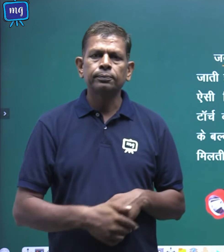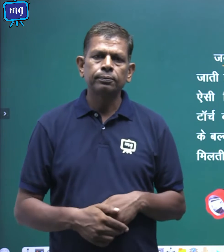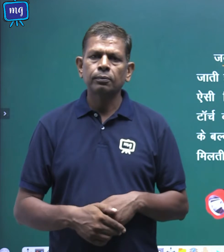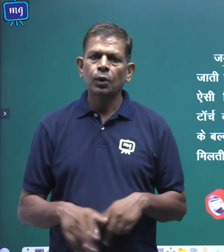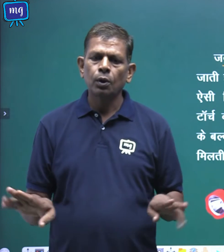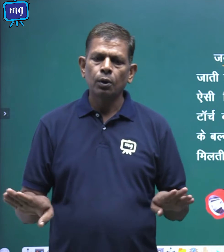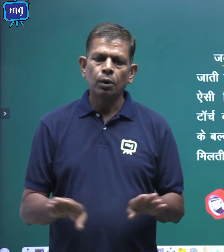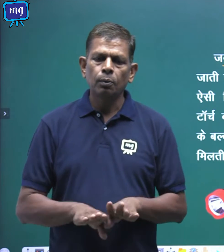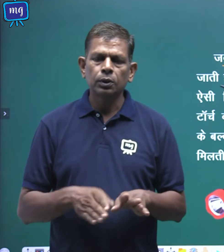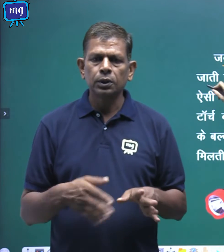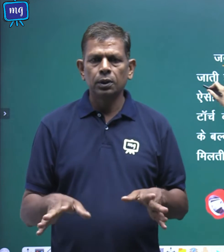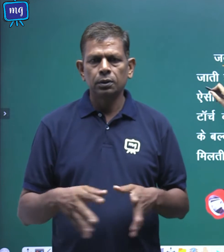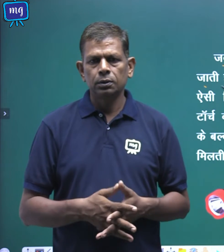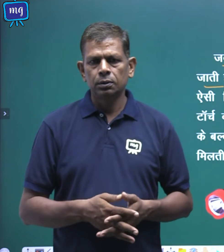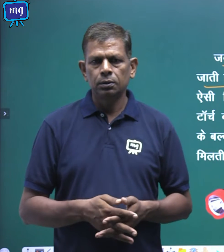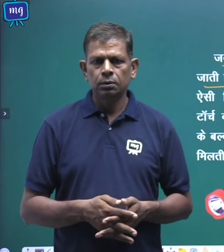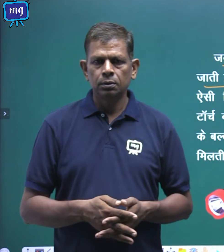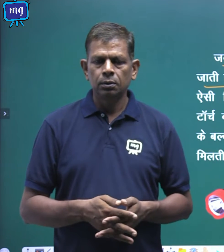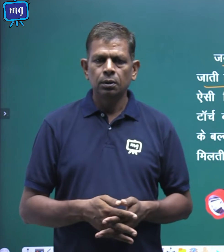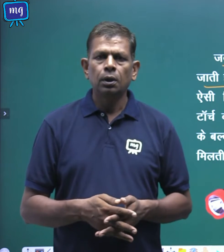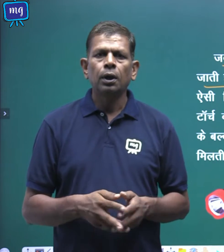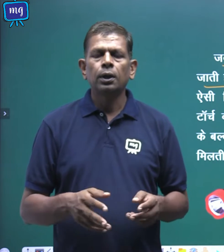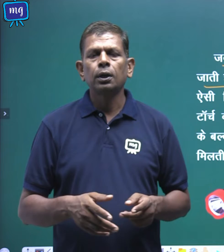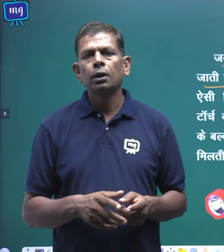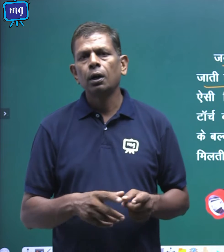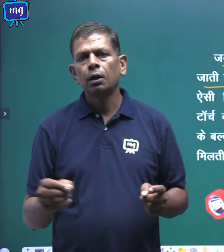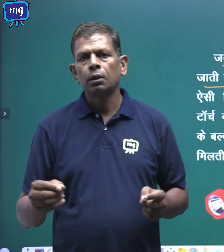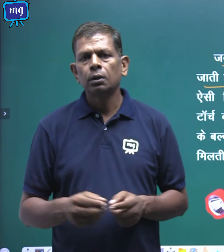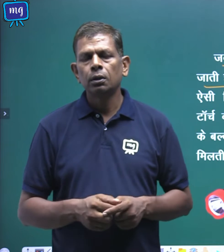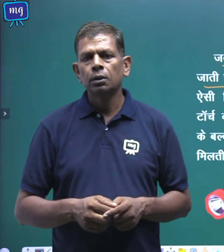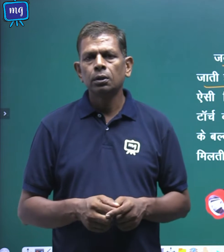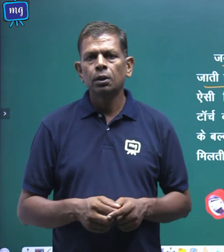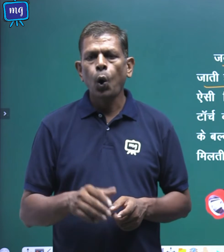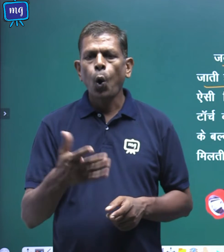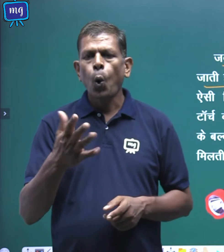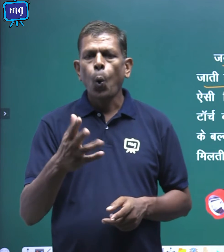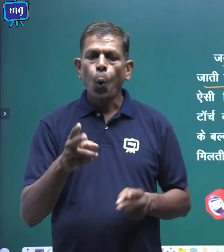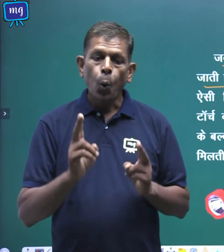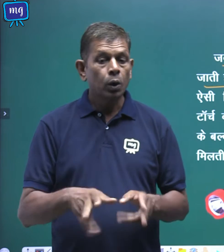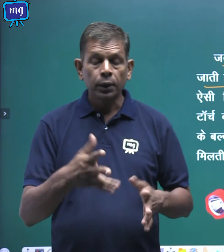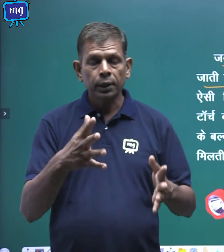ठप हो जाती है या अनुपलब्ध होती है